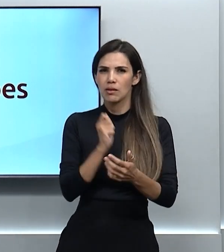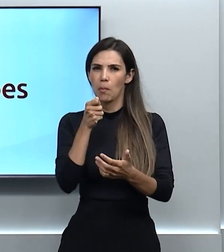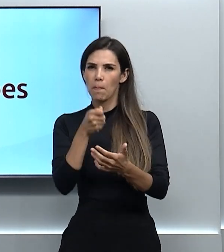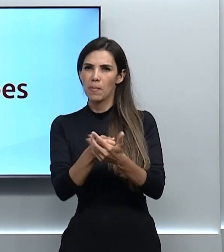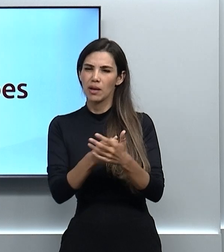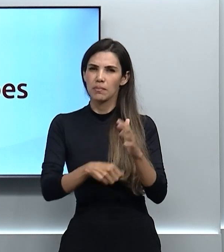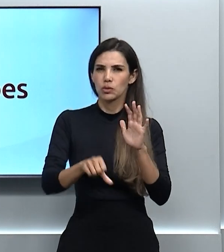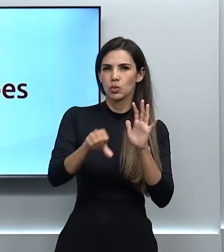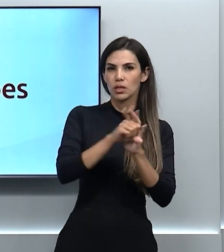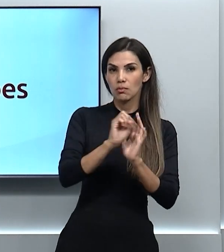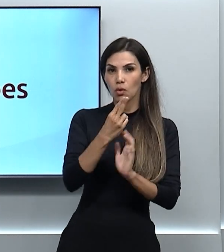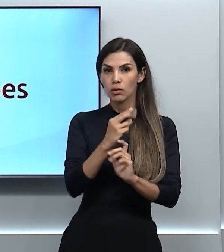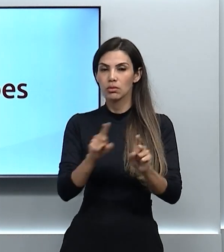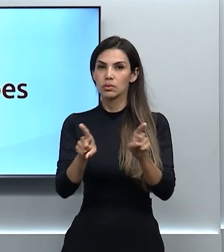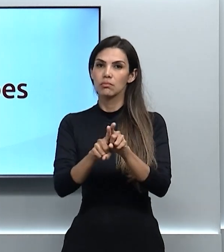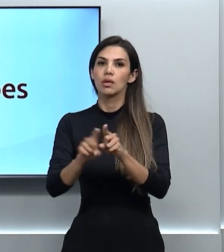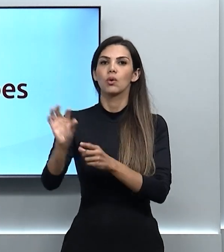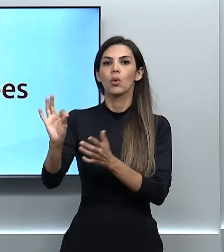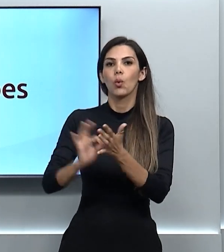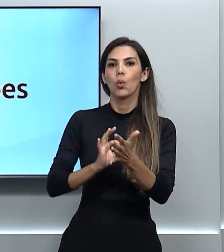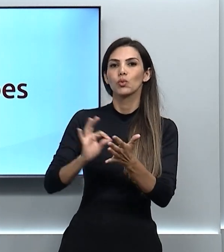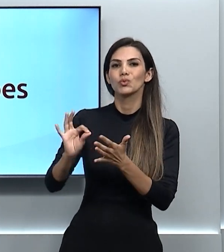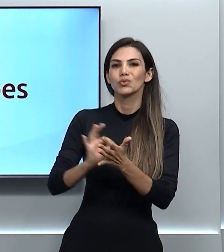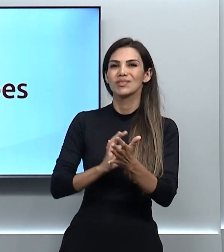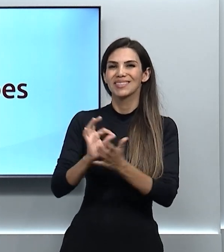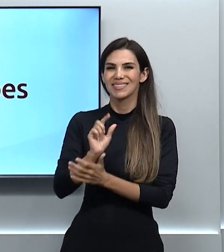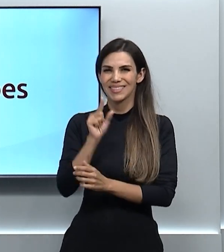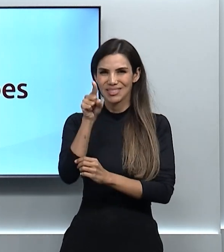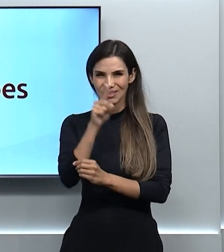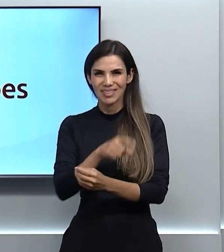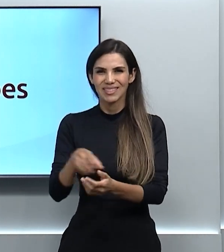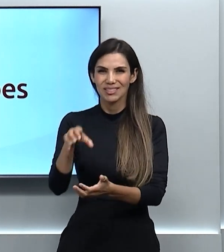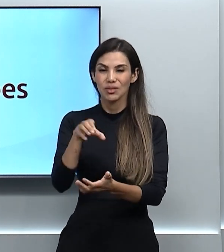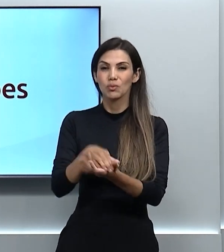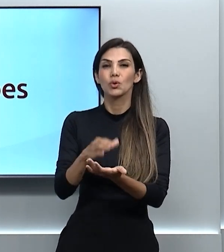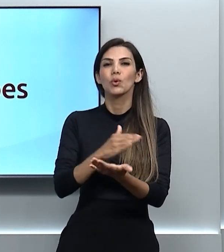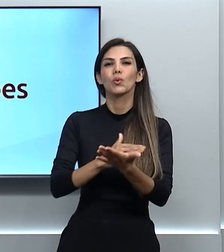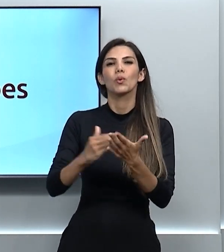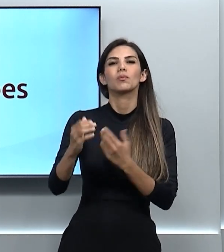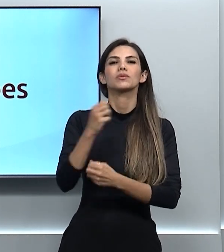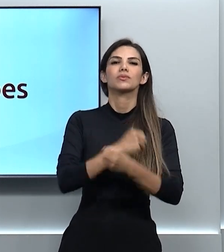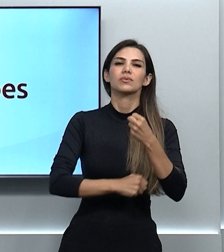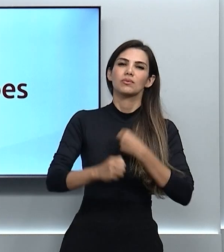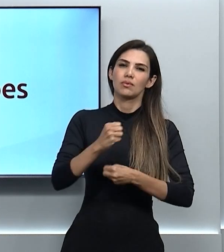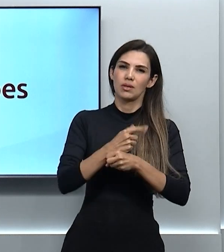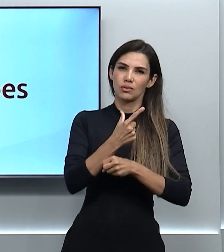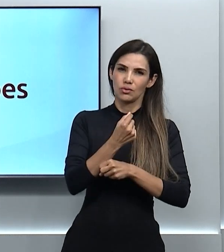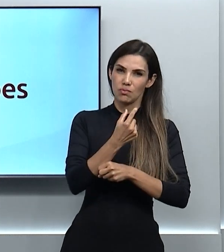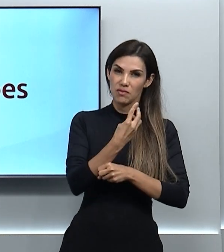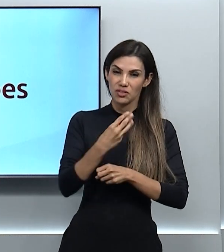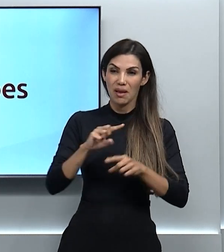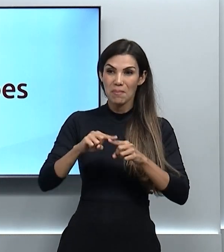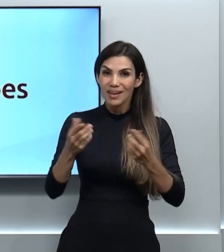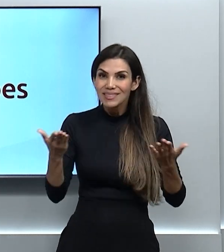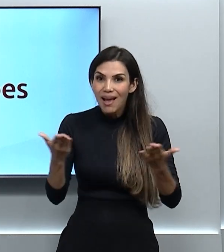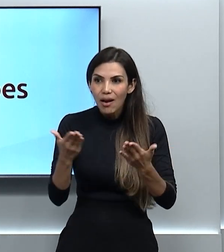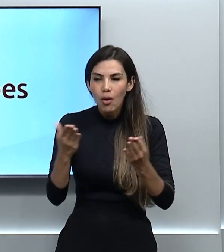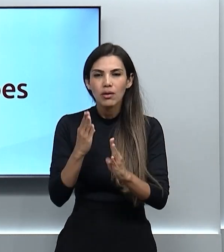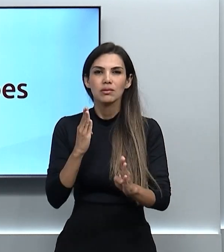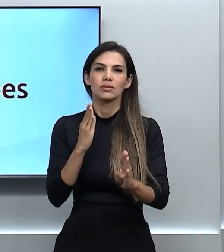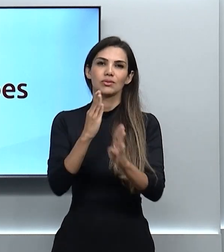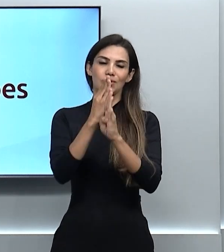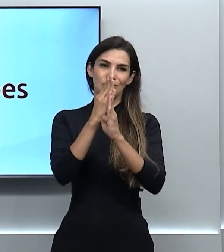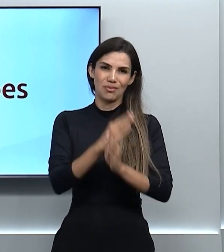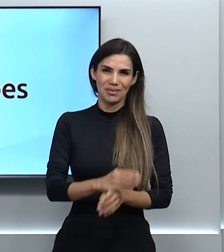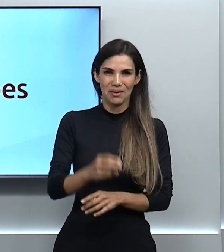em contratações do órgão desde junho de 2023. Mas o caso veio à tona recentemente, depois que o prefeito